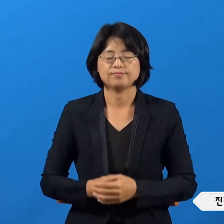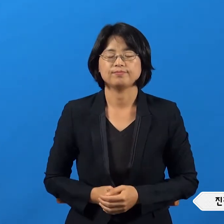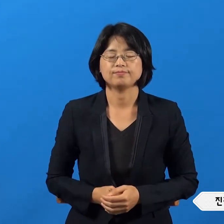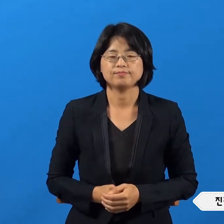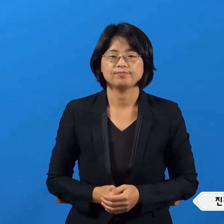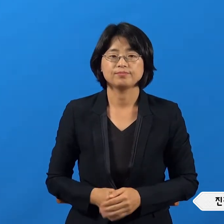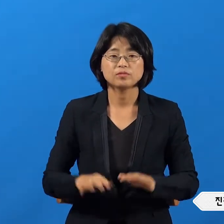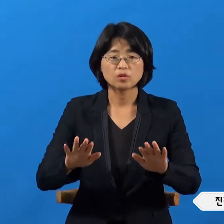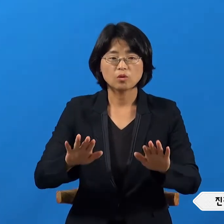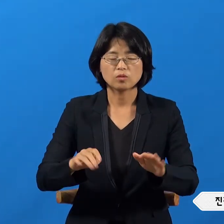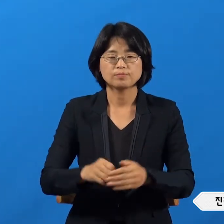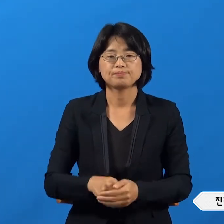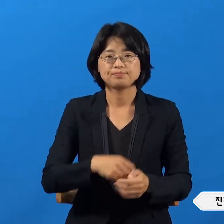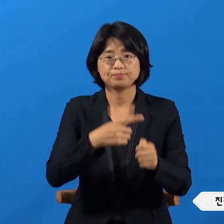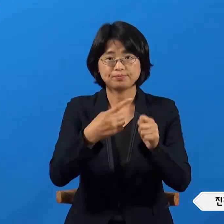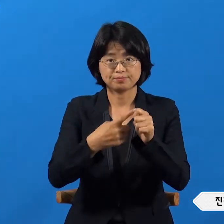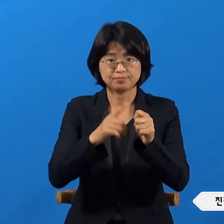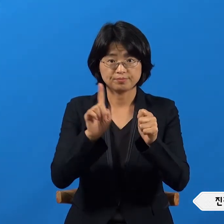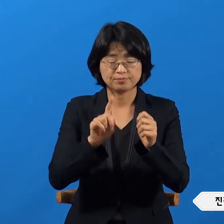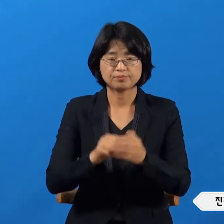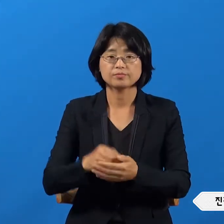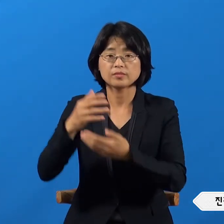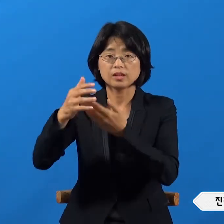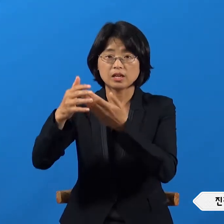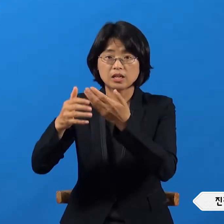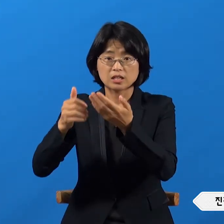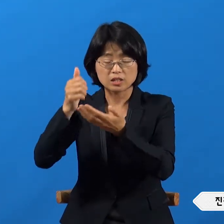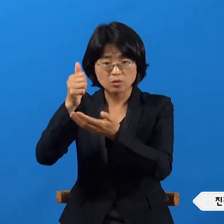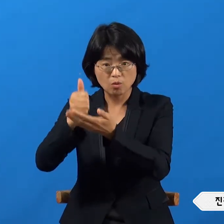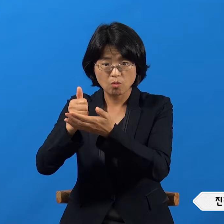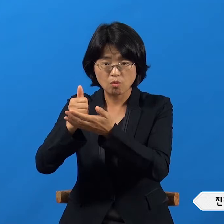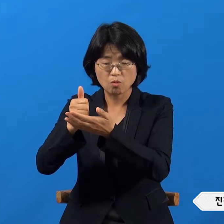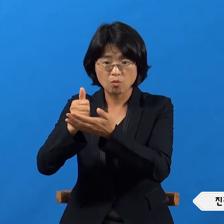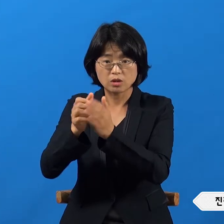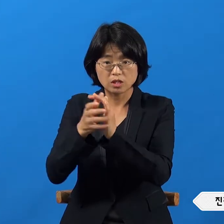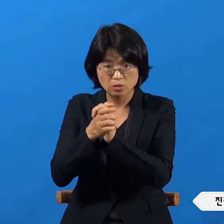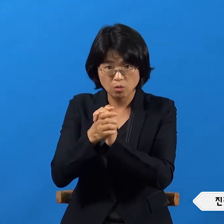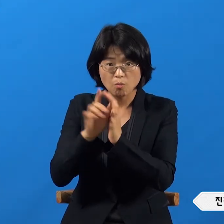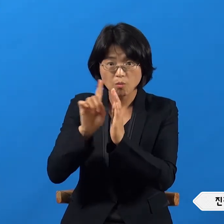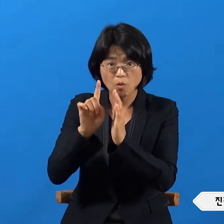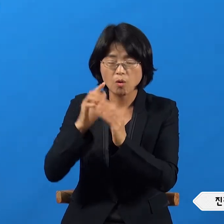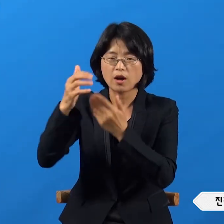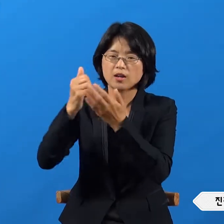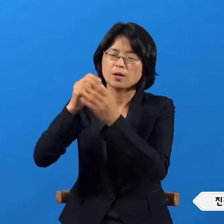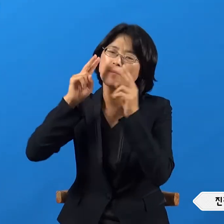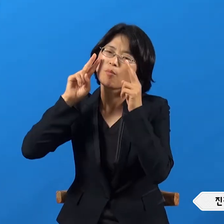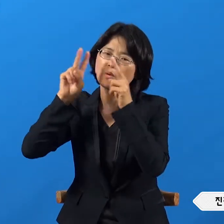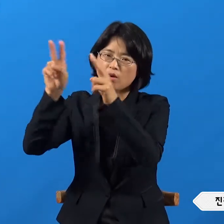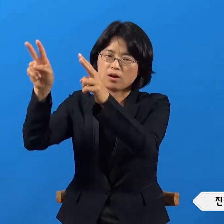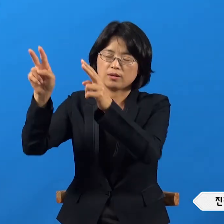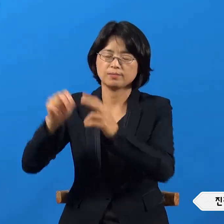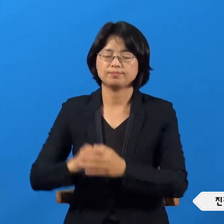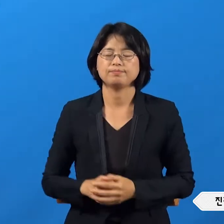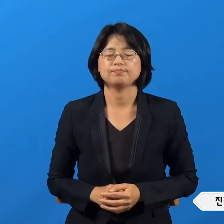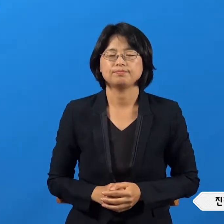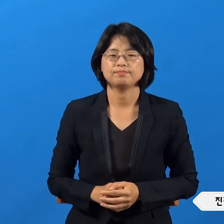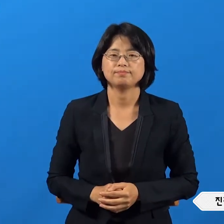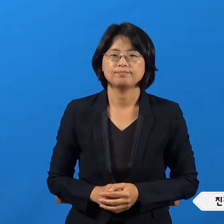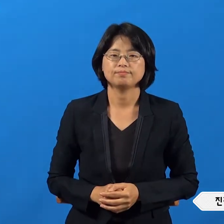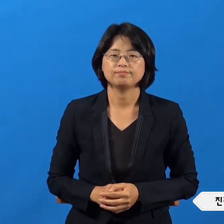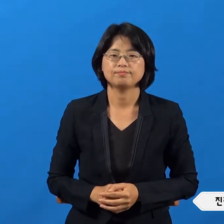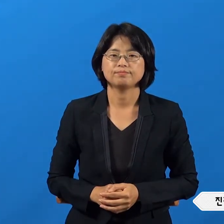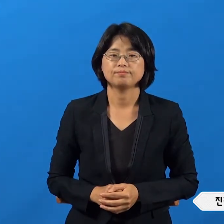기도는 하나님을 바라는 것이다 라고 말씀하십니다. 기도는 하나님을 바라보게